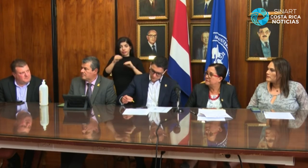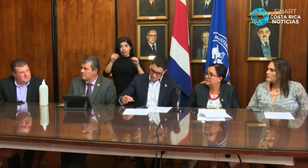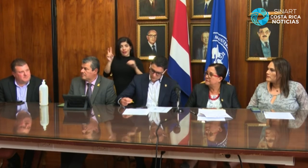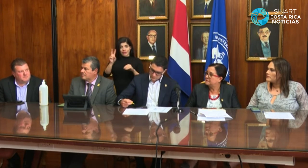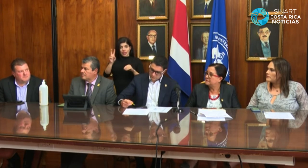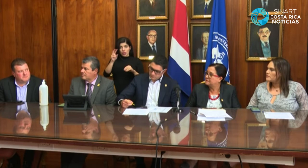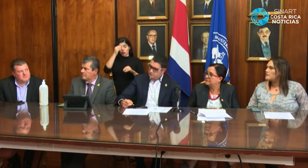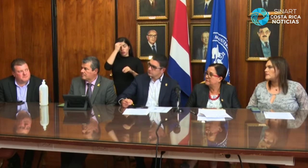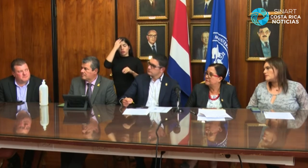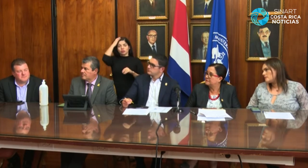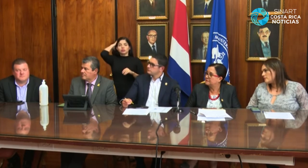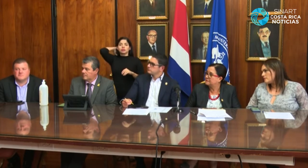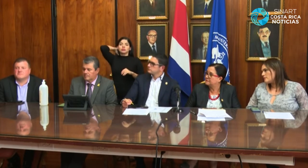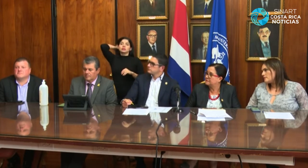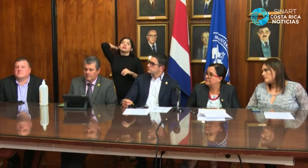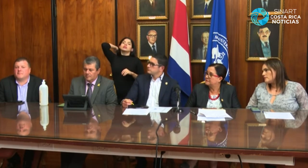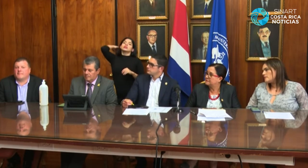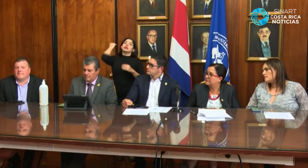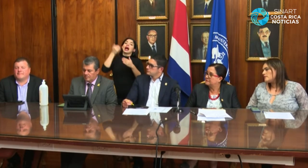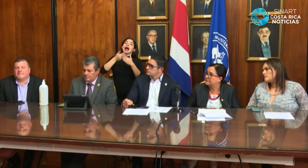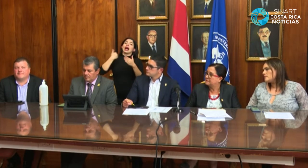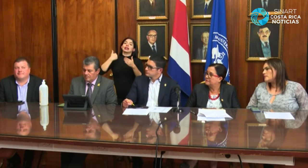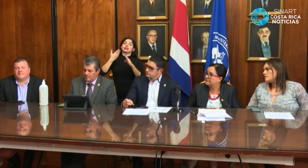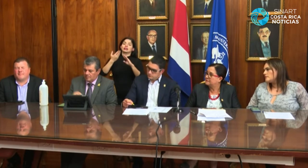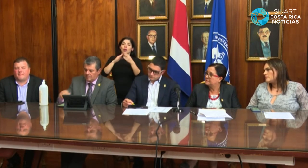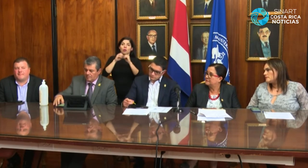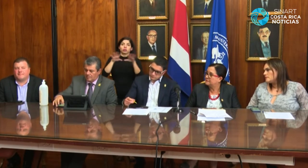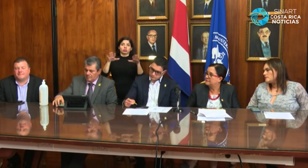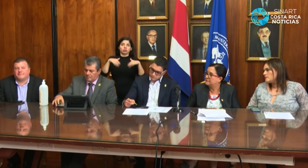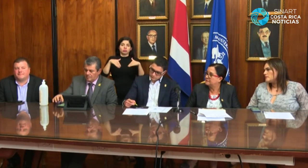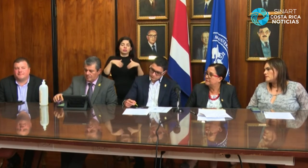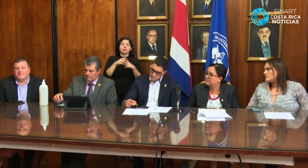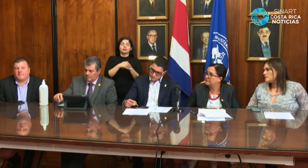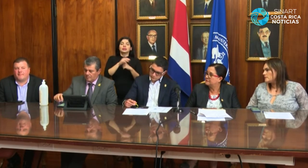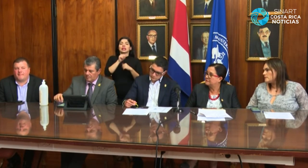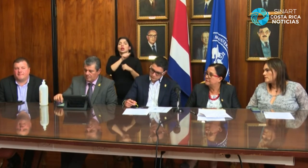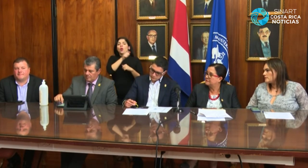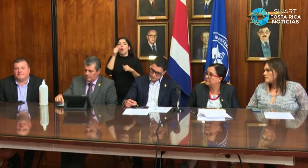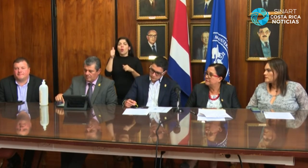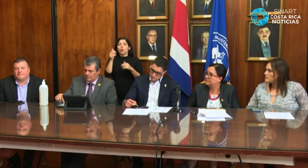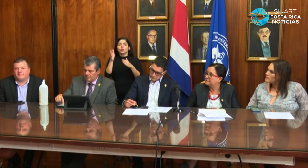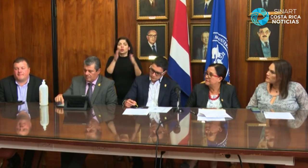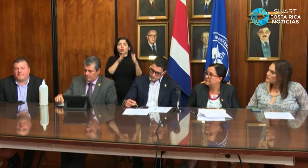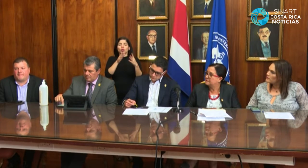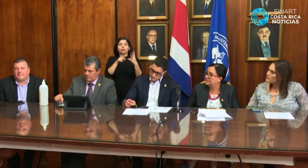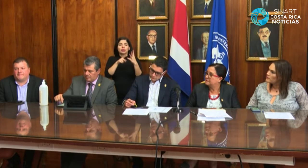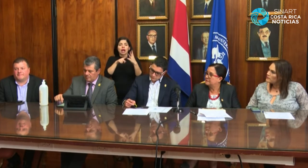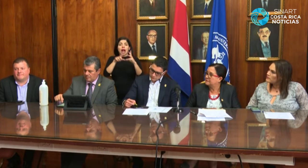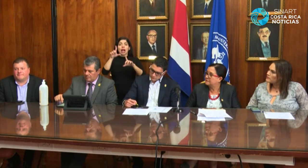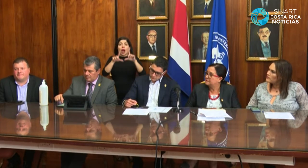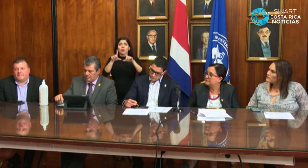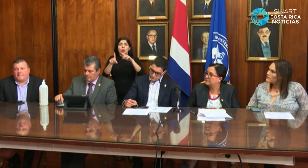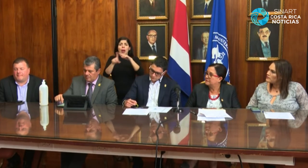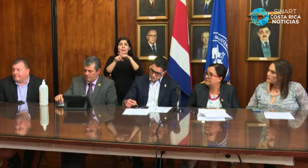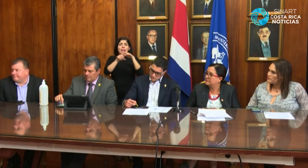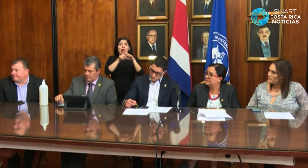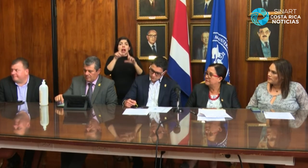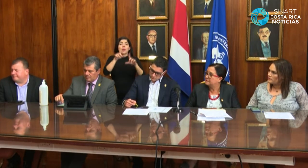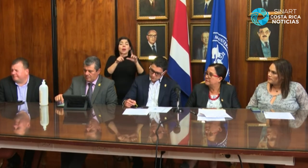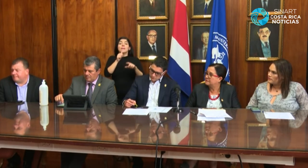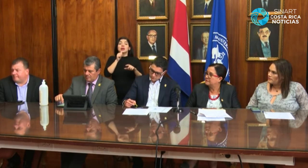virus antes de la transmisión activa comunitaria. Lo otro también tiene que ver con laboratorios que están apareciendo, laboratorios